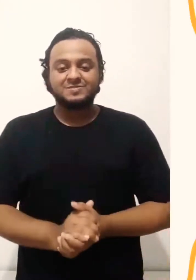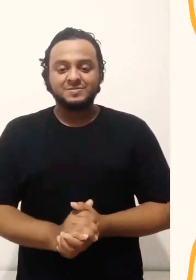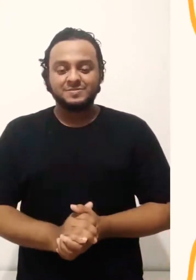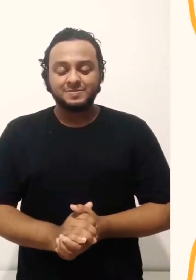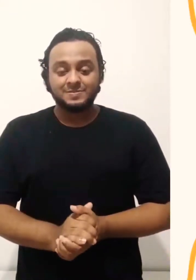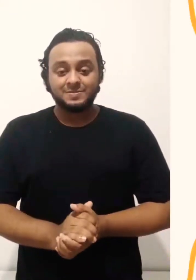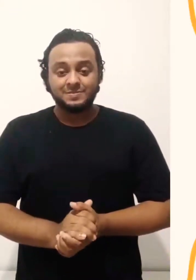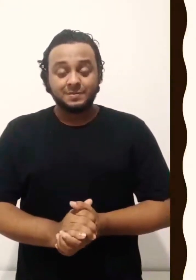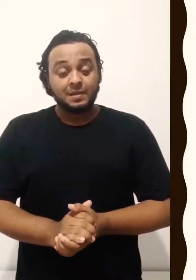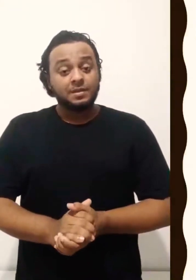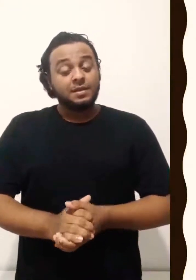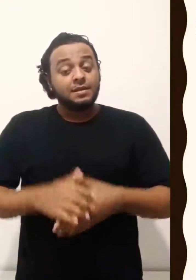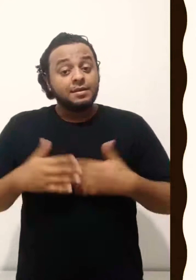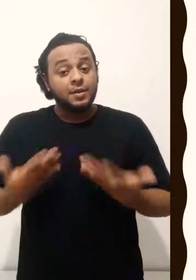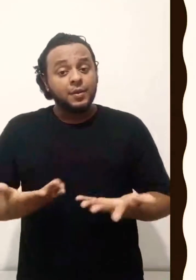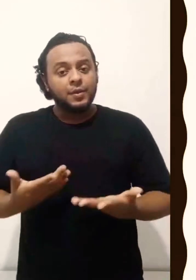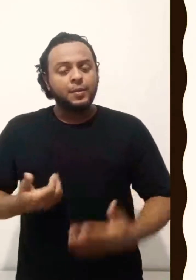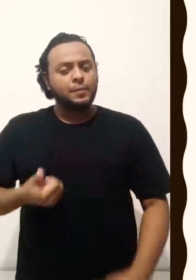vocês.